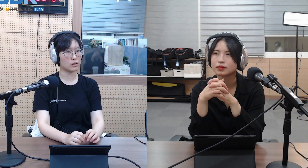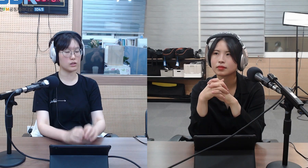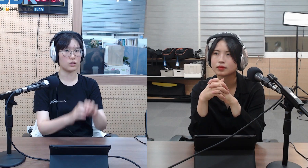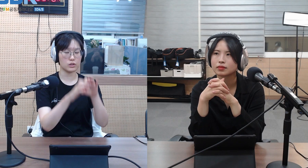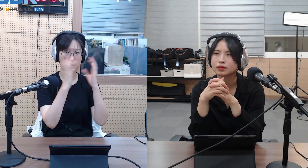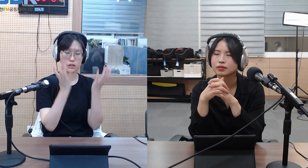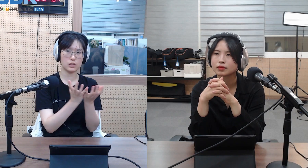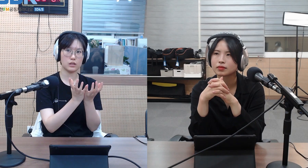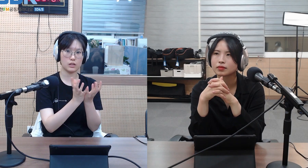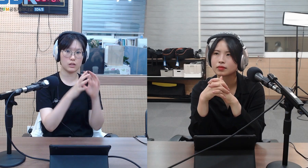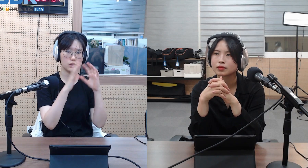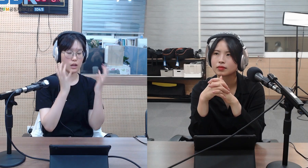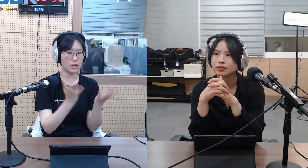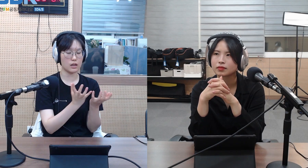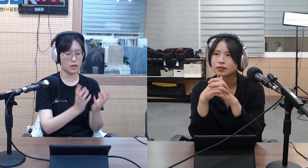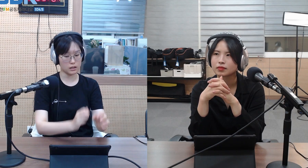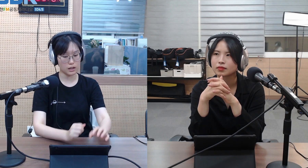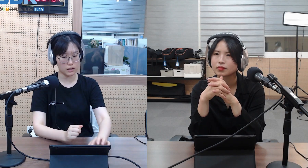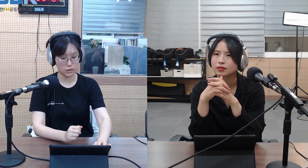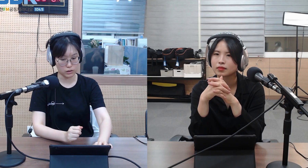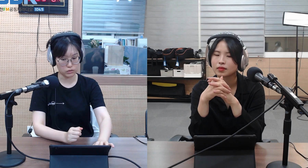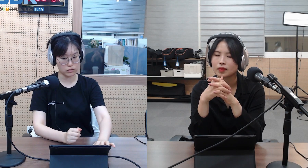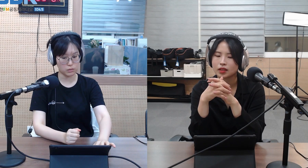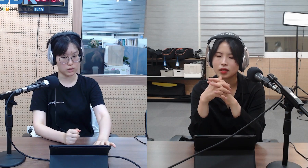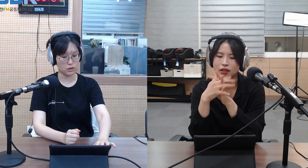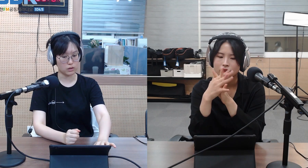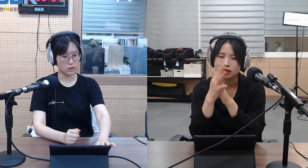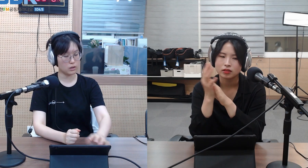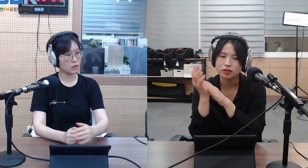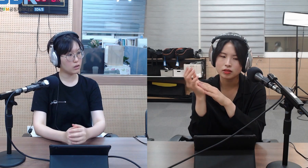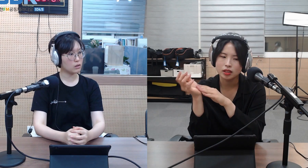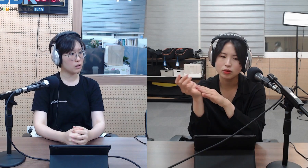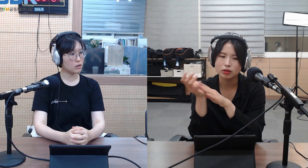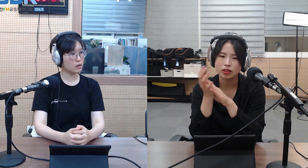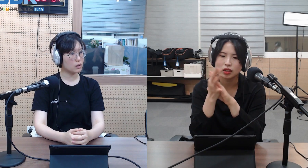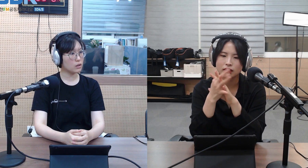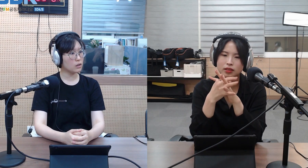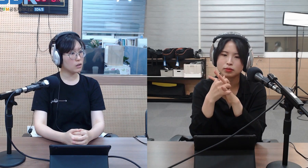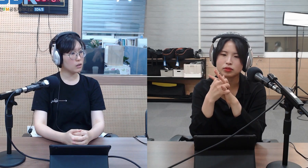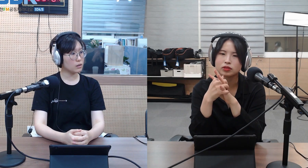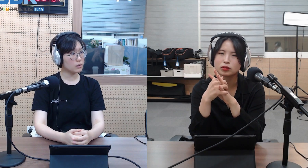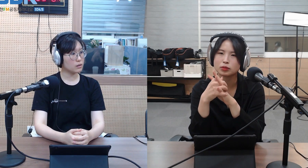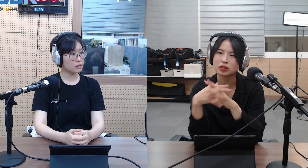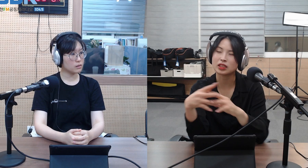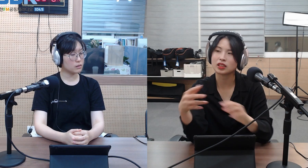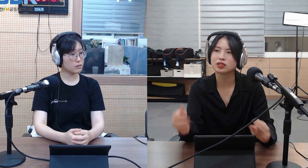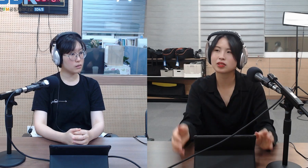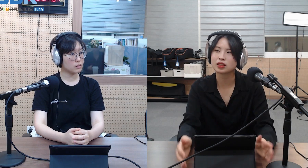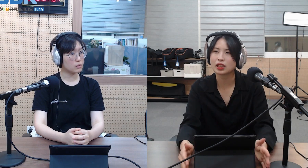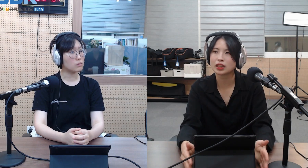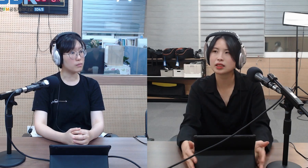그런 크게 얘기하나 이렇게 궁금했어요. 그렇게도 얘기하는 분들도 몇 있겠죠. 근데